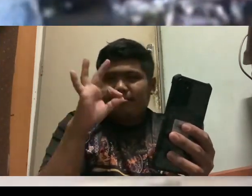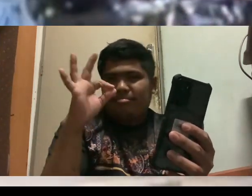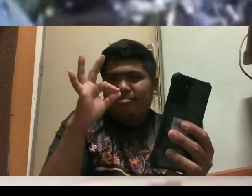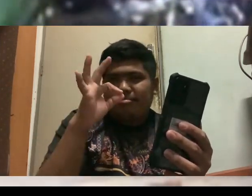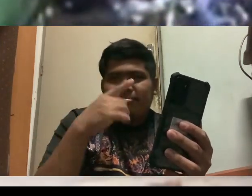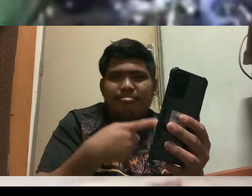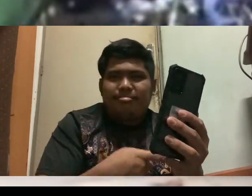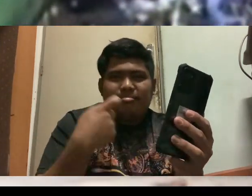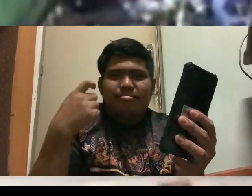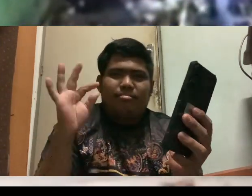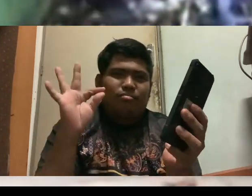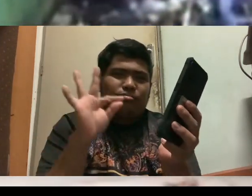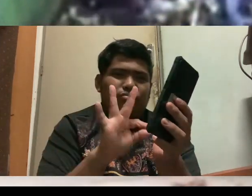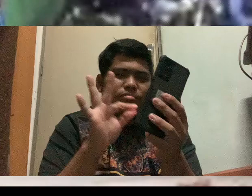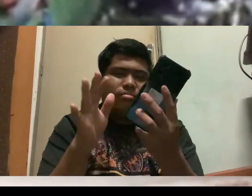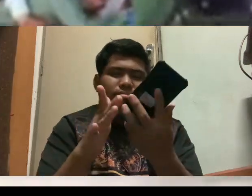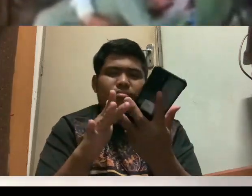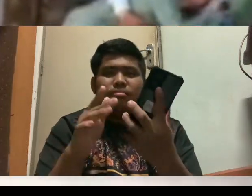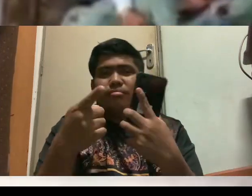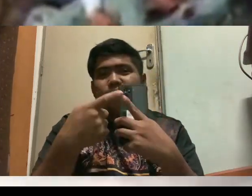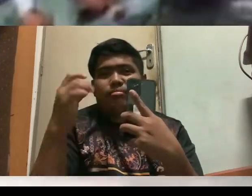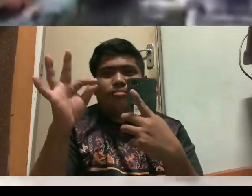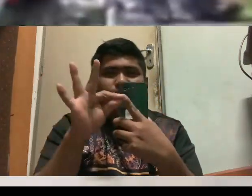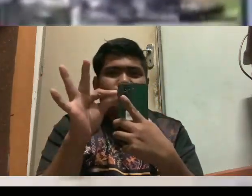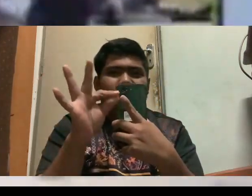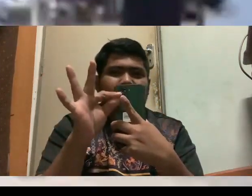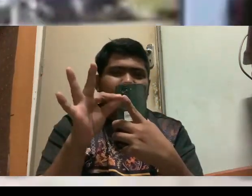बहुत जोर से लगा हुआ है।